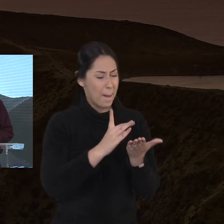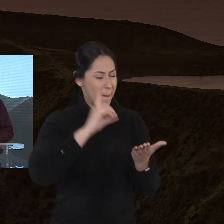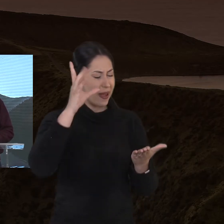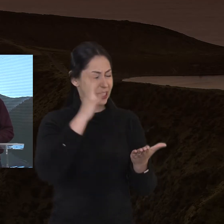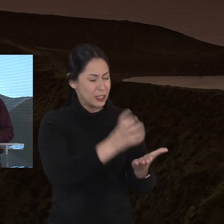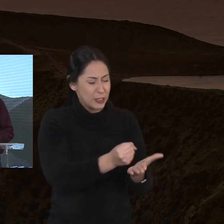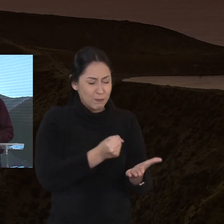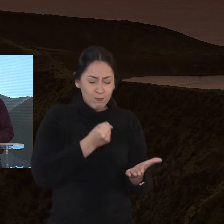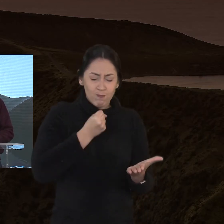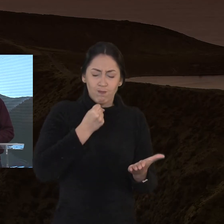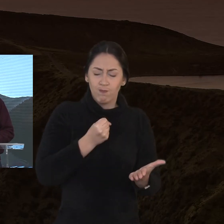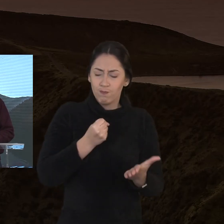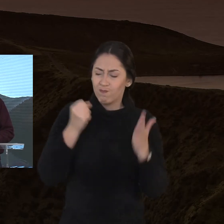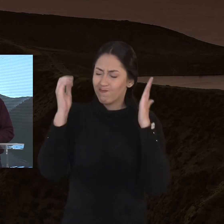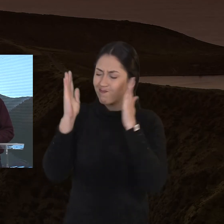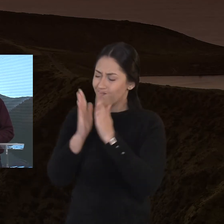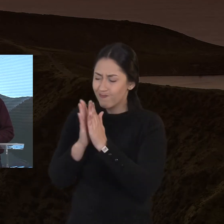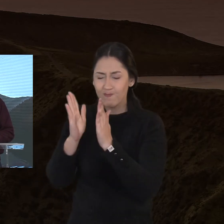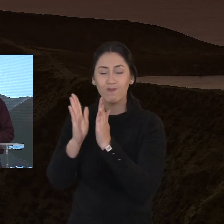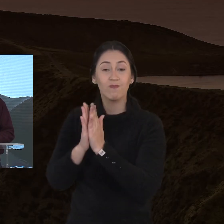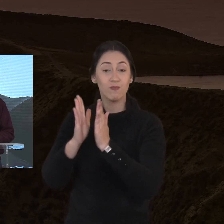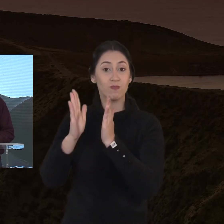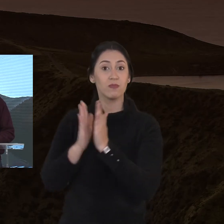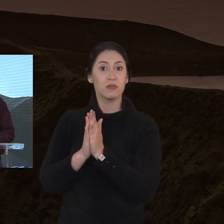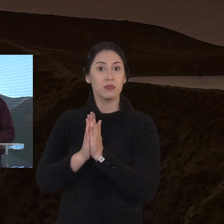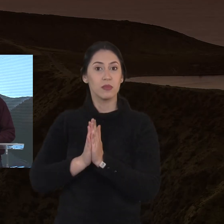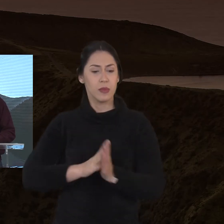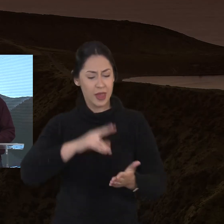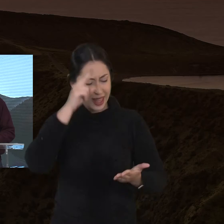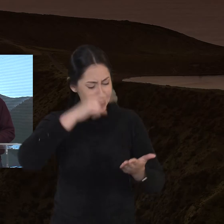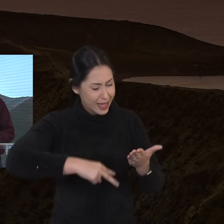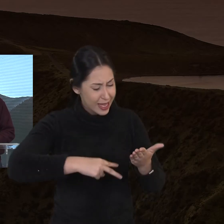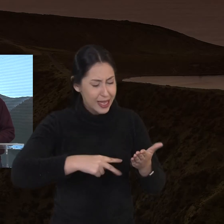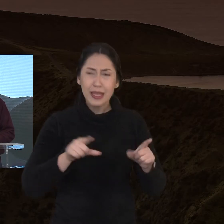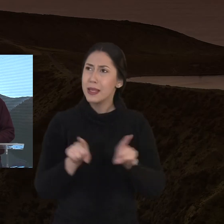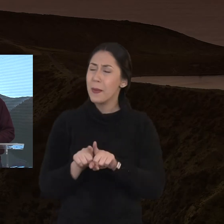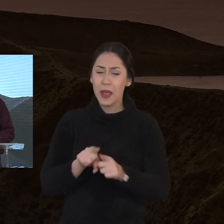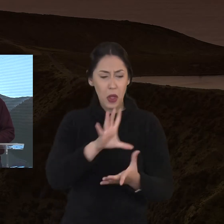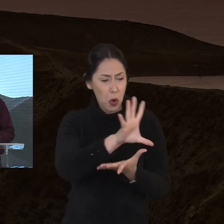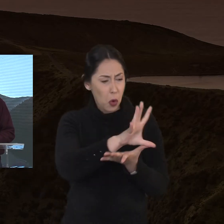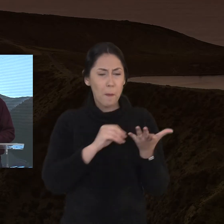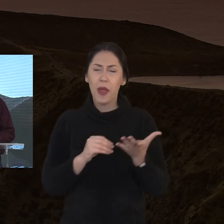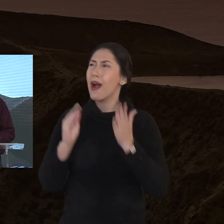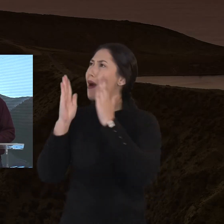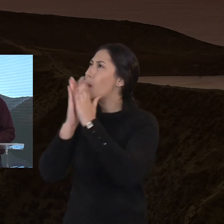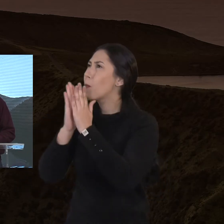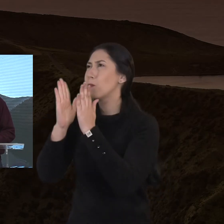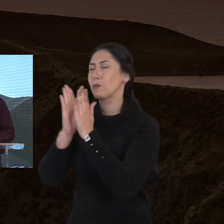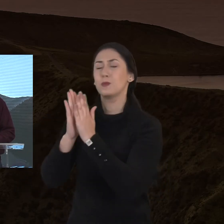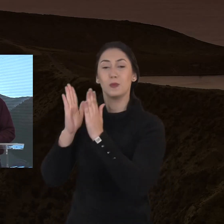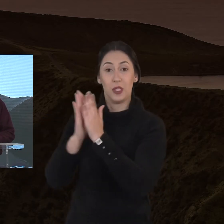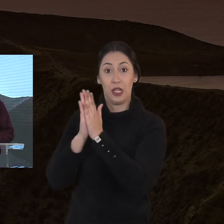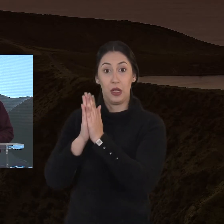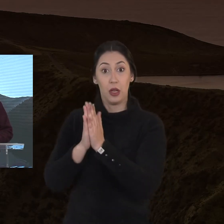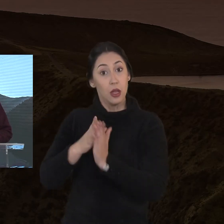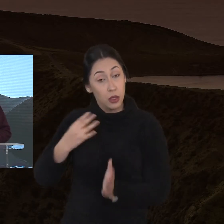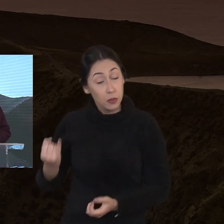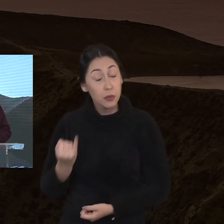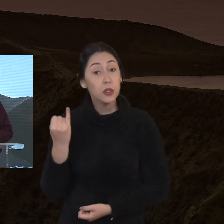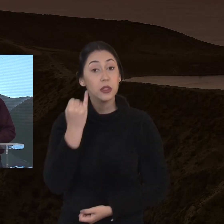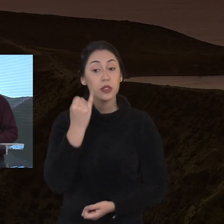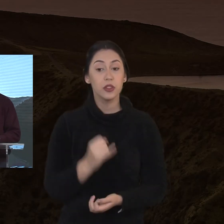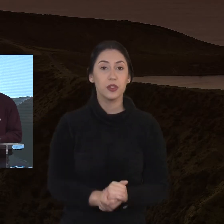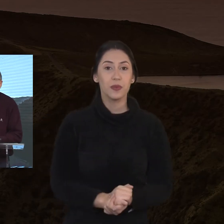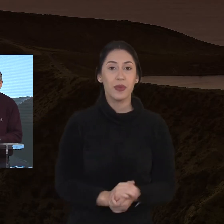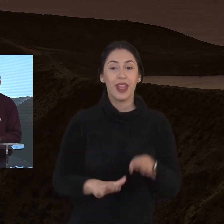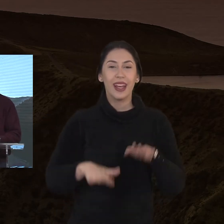oração ler a palavra e orar com a palavra isso é uma arma tremendo irmãos muitas vezes nós oramos